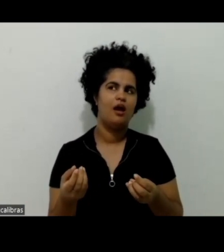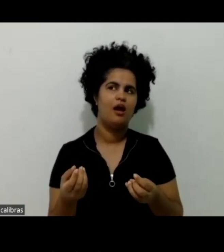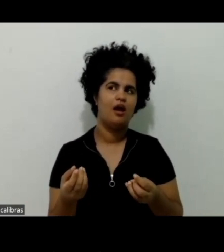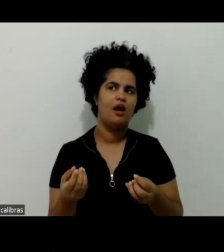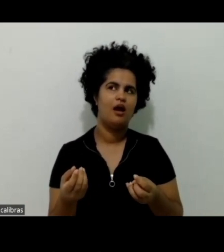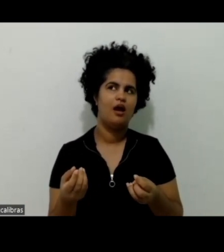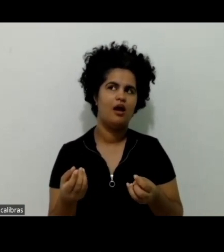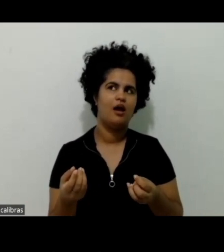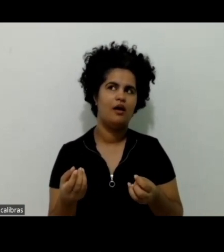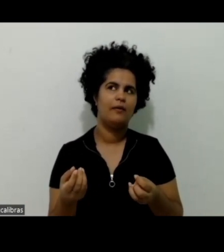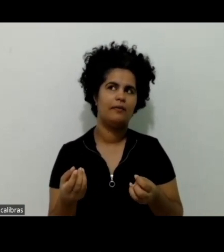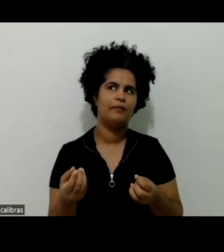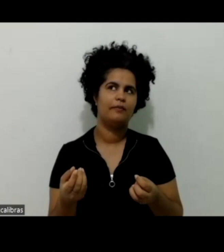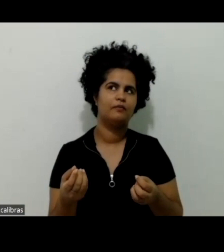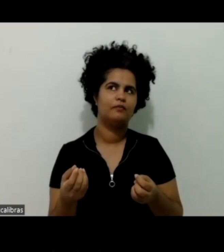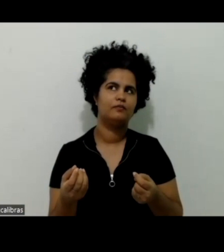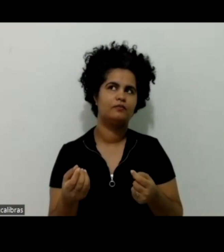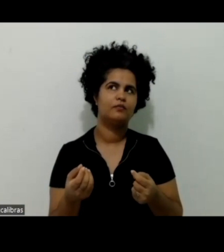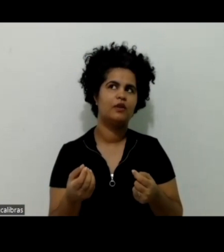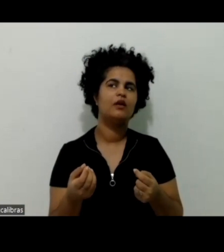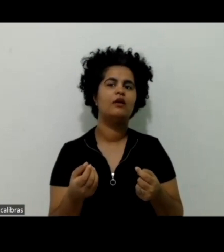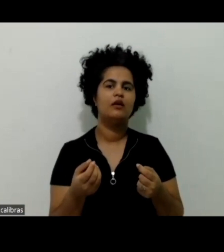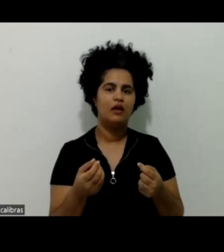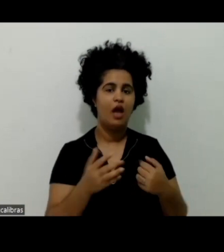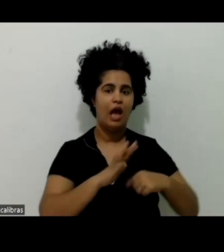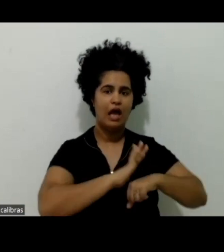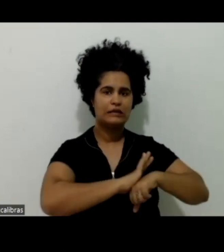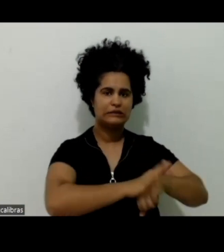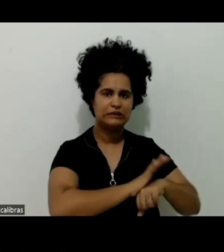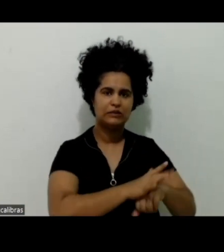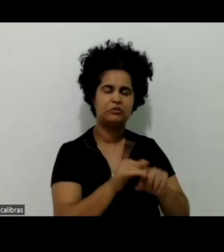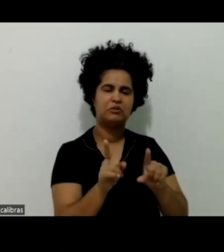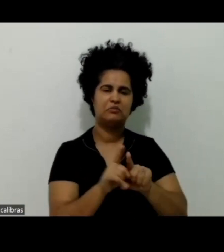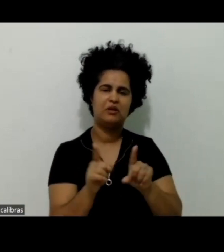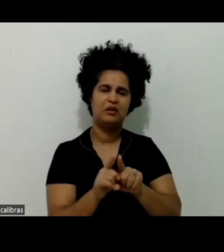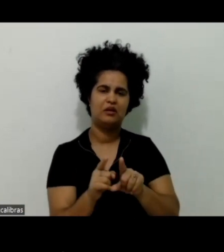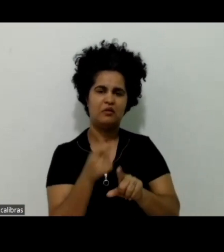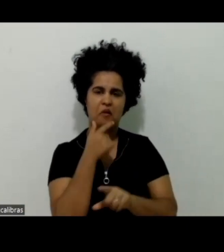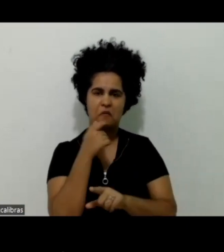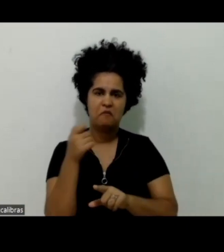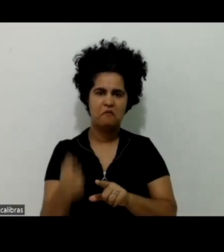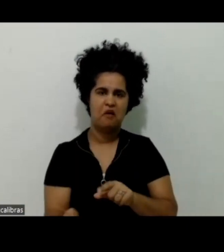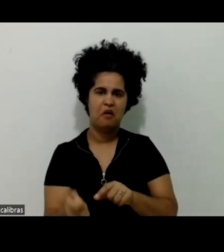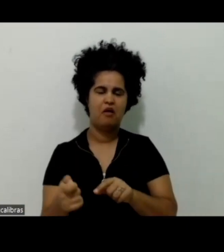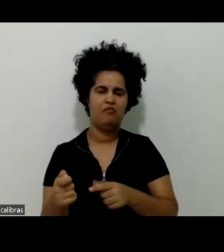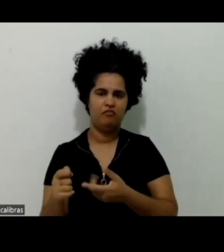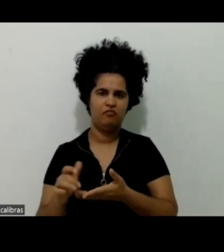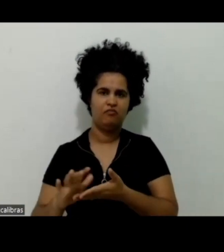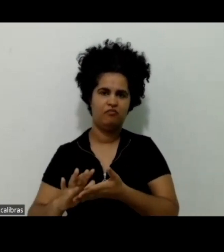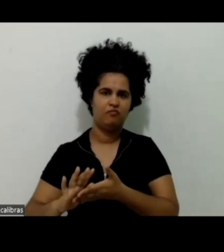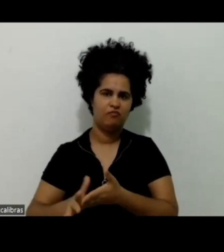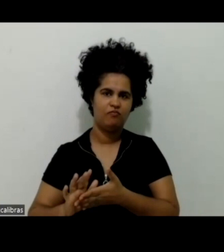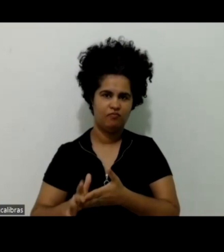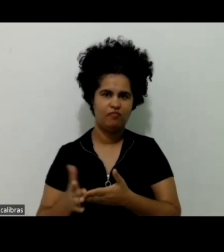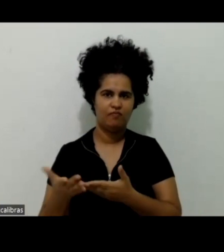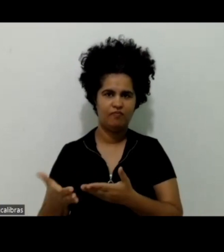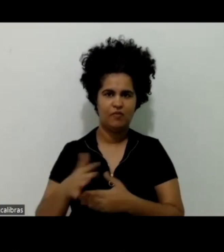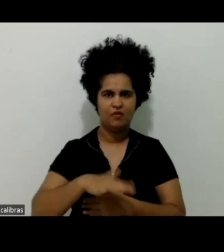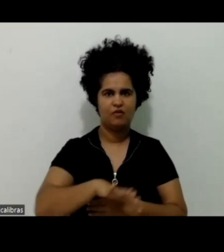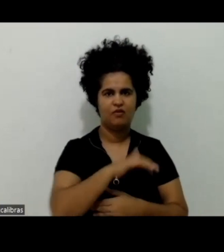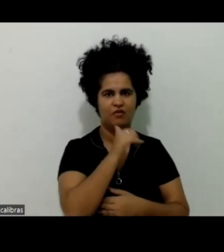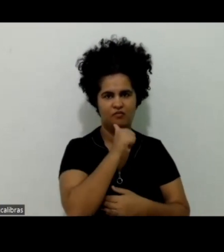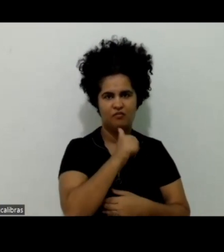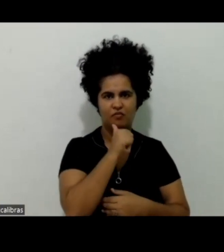sexismo. A gente está falando de uma sociedade, né, que se assenta nessa tríade, né, gênero, raça e classe, e que